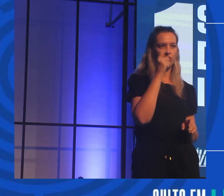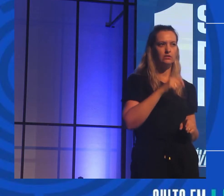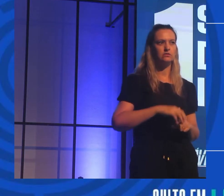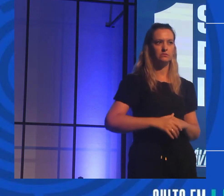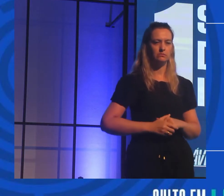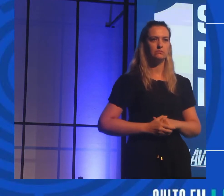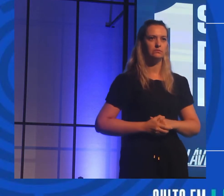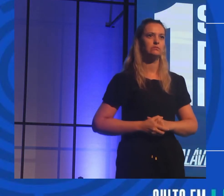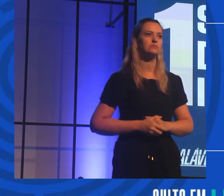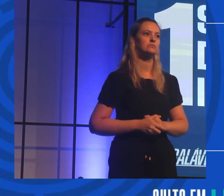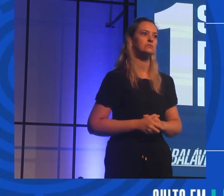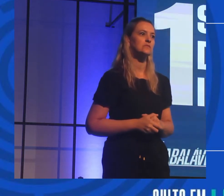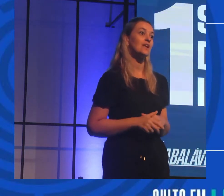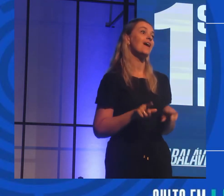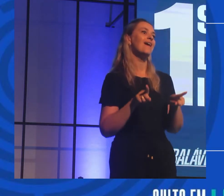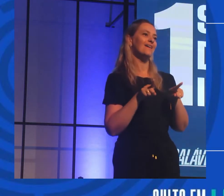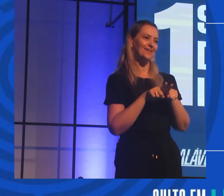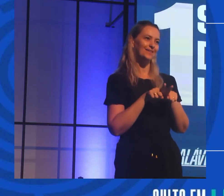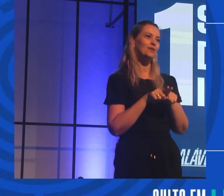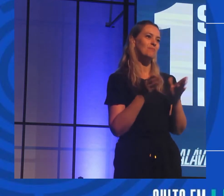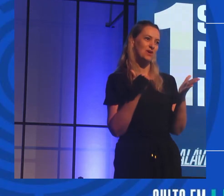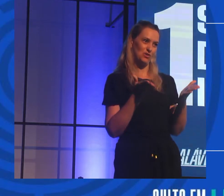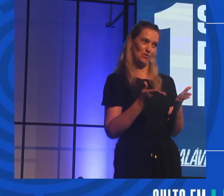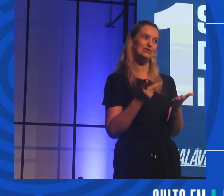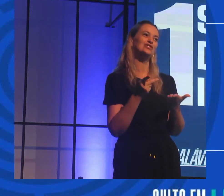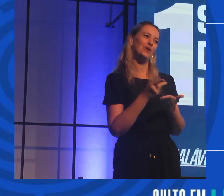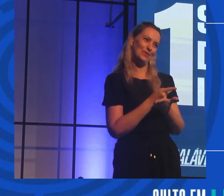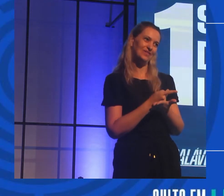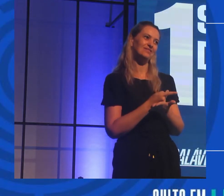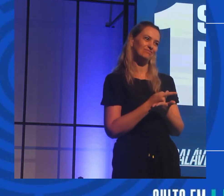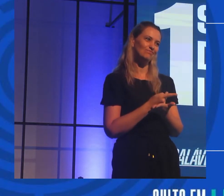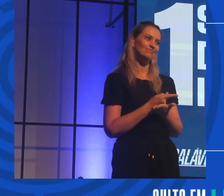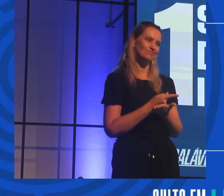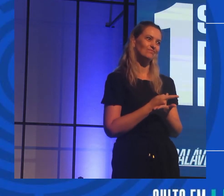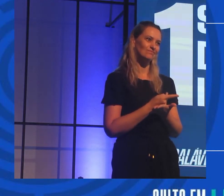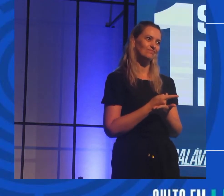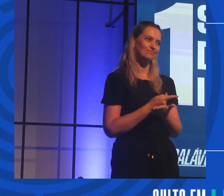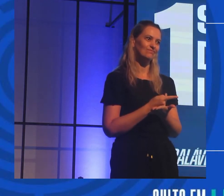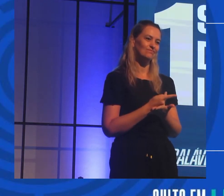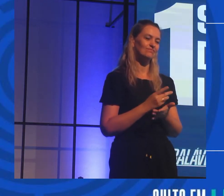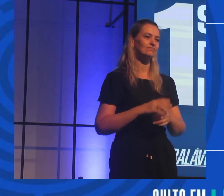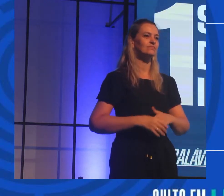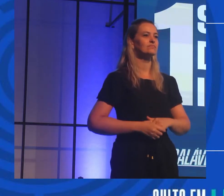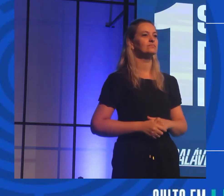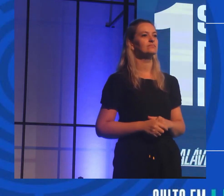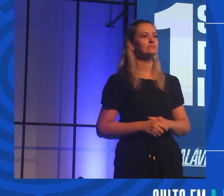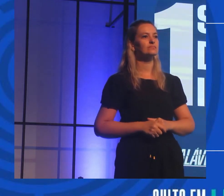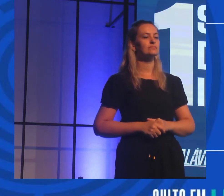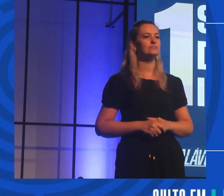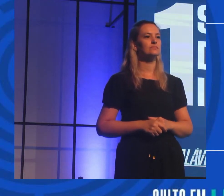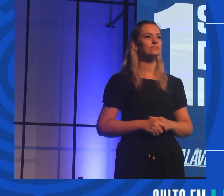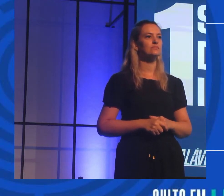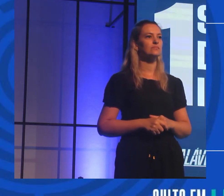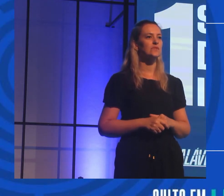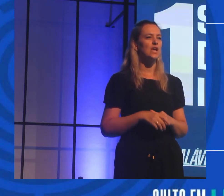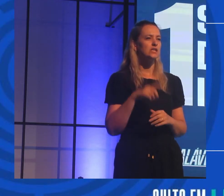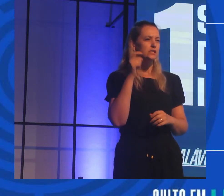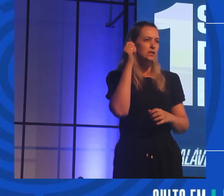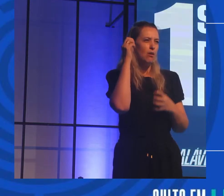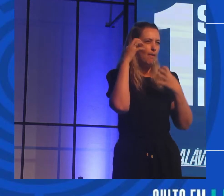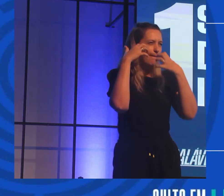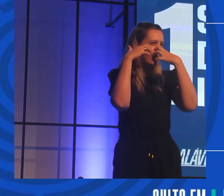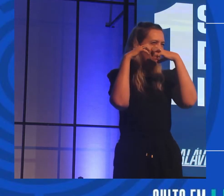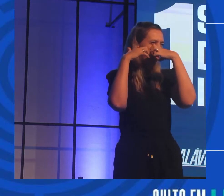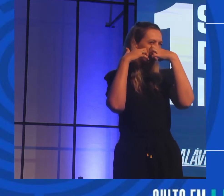talvez o que você sofra sob ataque. Eles tentaram cancelar Daniel, tramaram, acusaram,